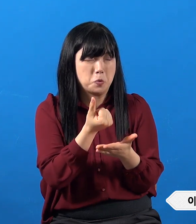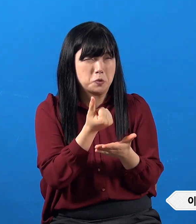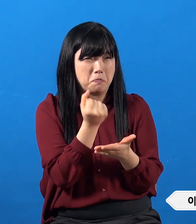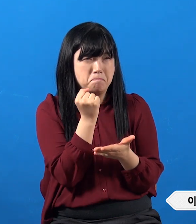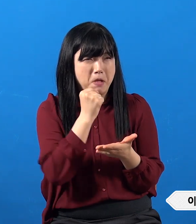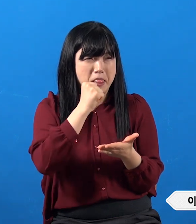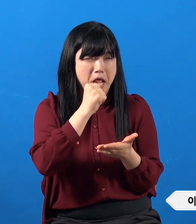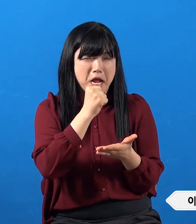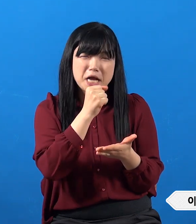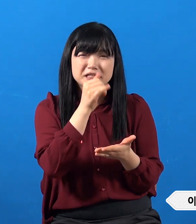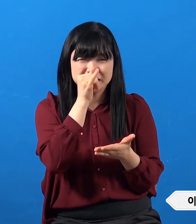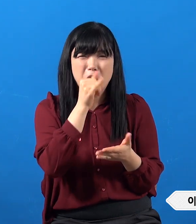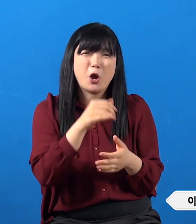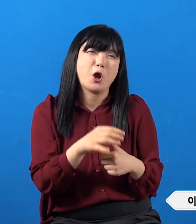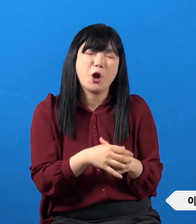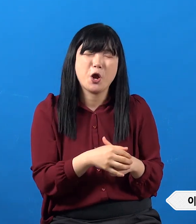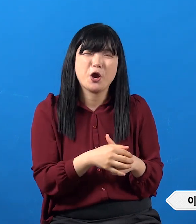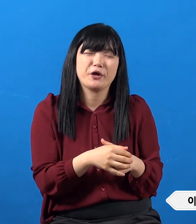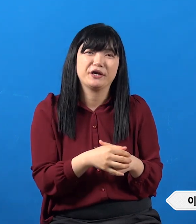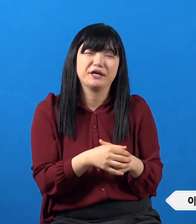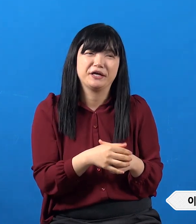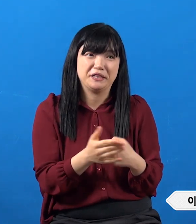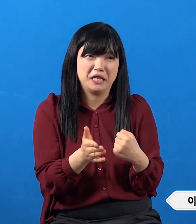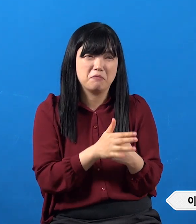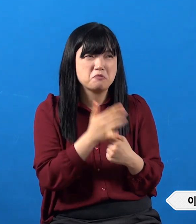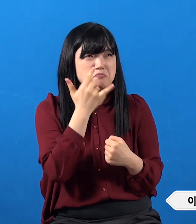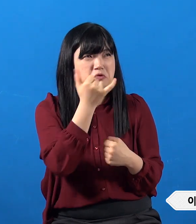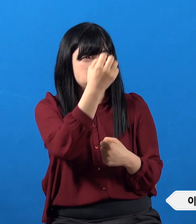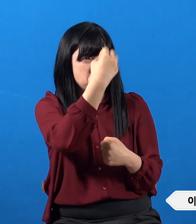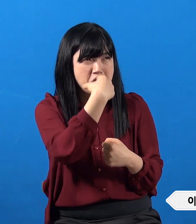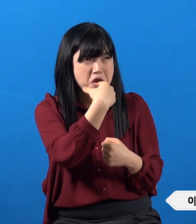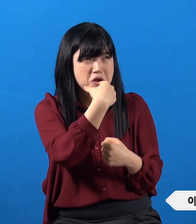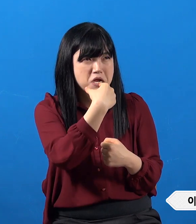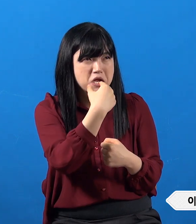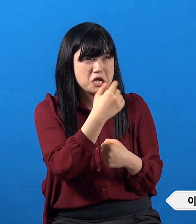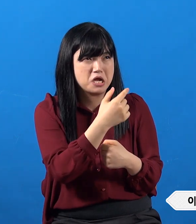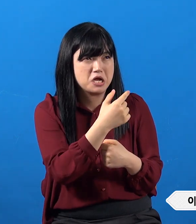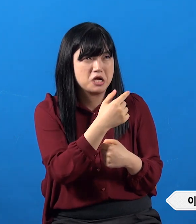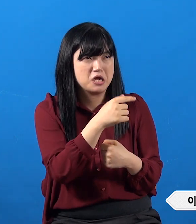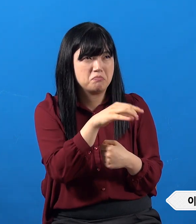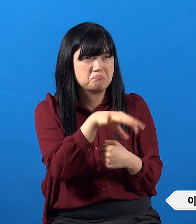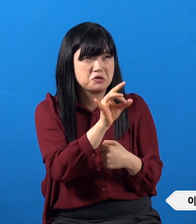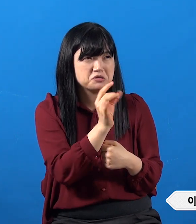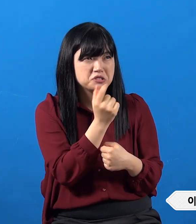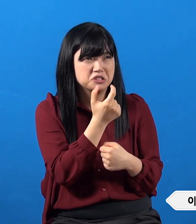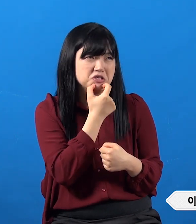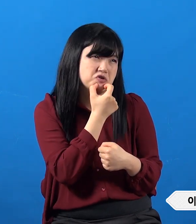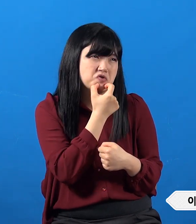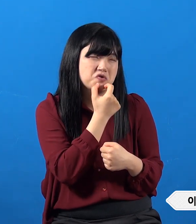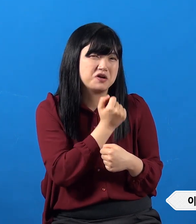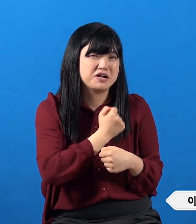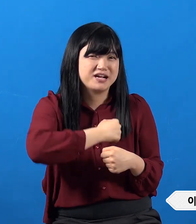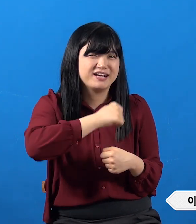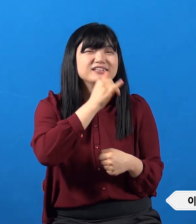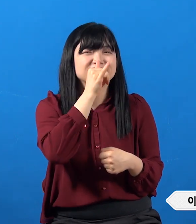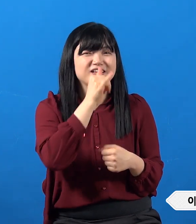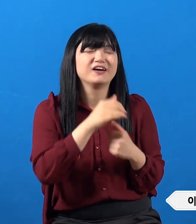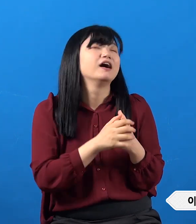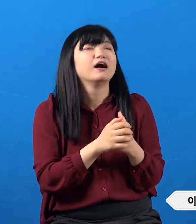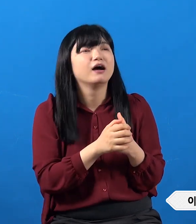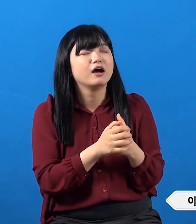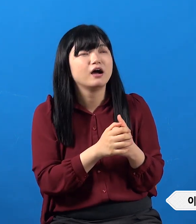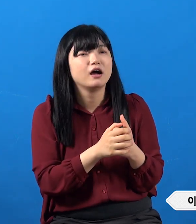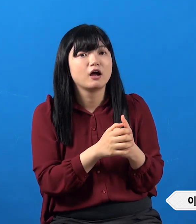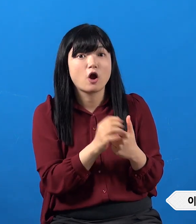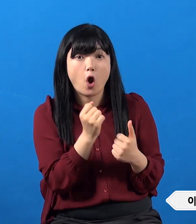약간은 반항적인 그런 성격이 있습니다. 그래서 부모의 말을 일단 거역해보는 그런 특성이 있습니다.